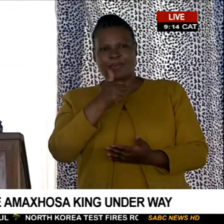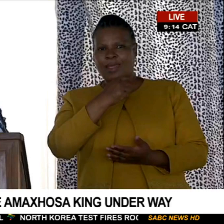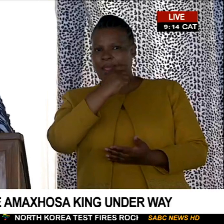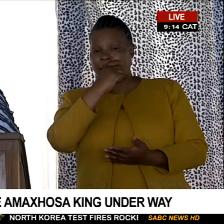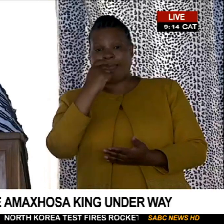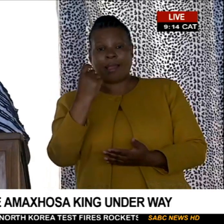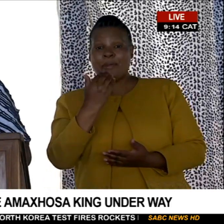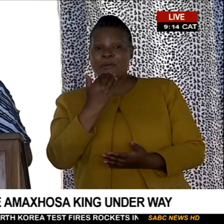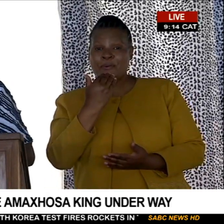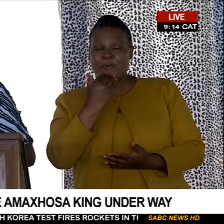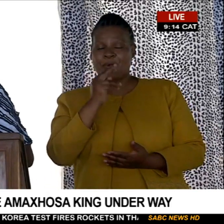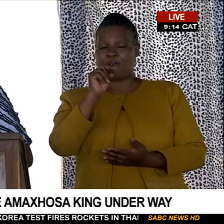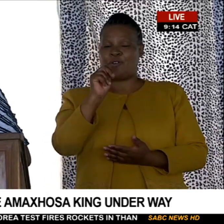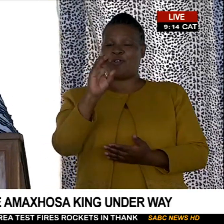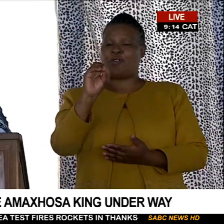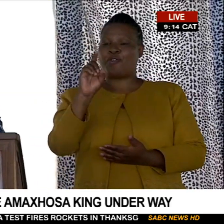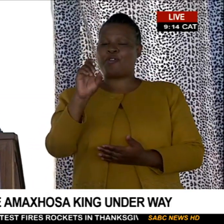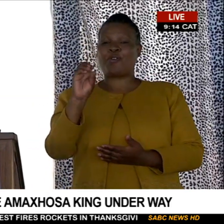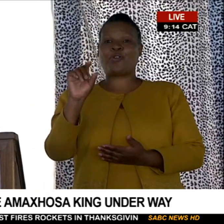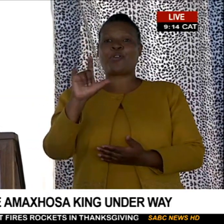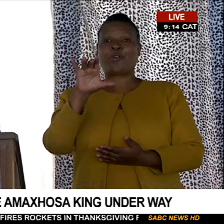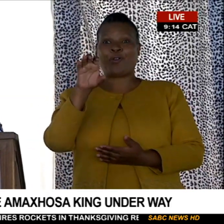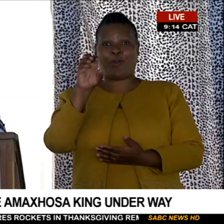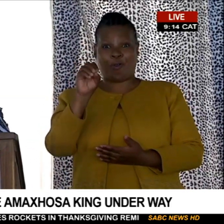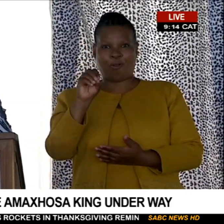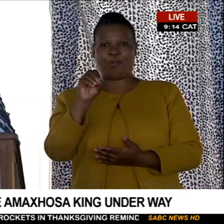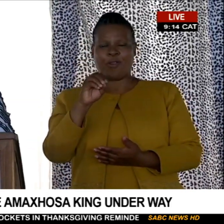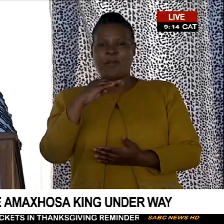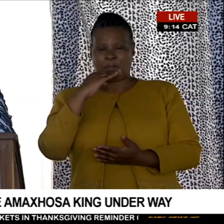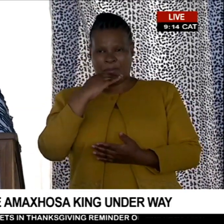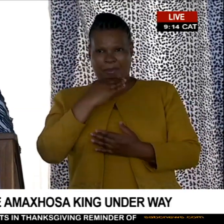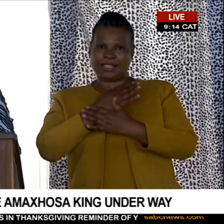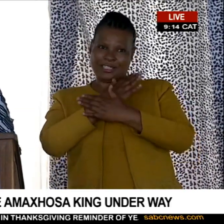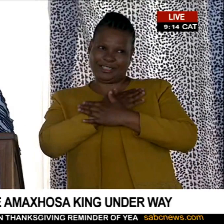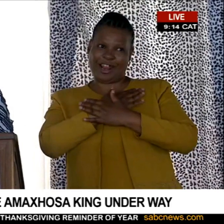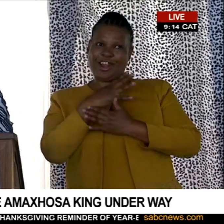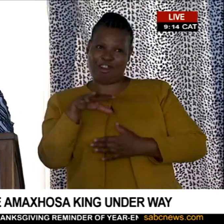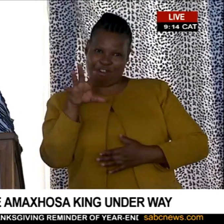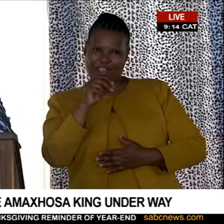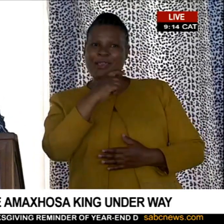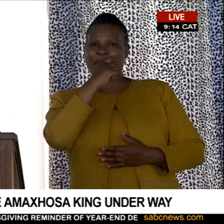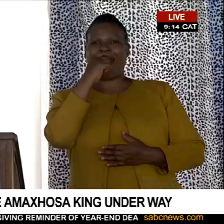Grootboom ebeza uthi baye khona xa igqibileyo athi ndinthanda nonke emakhaya.